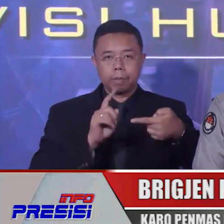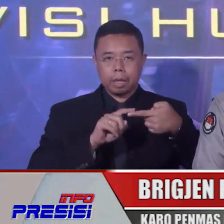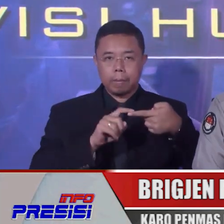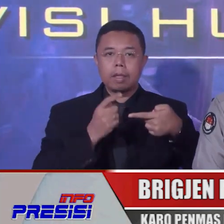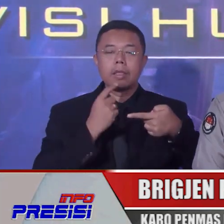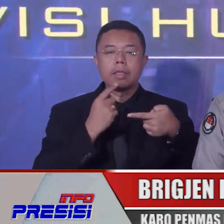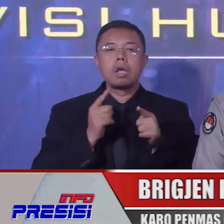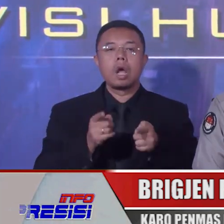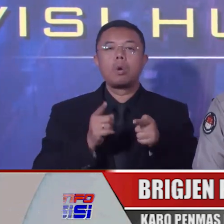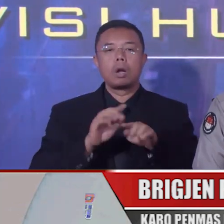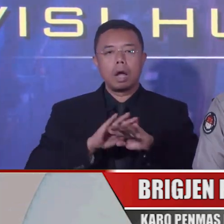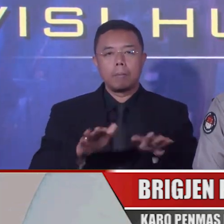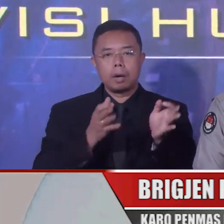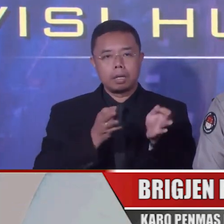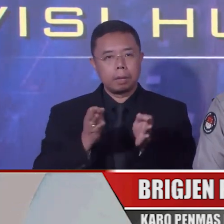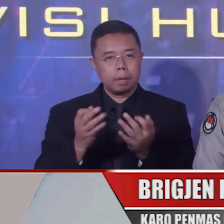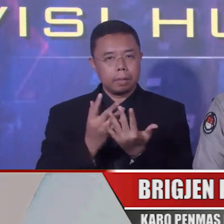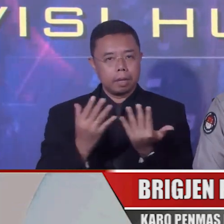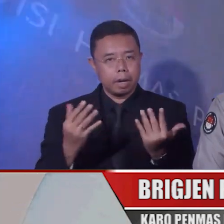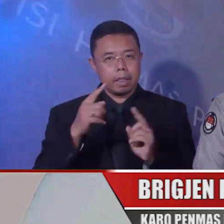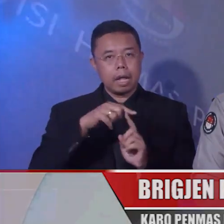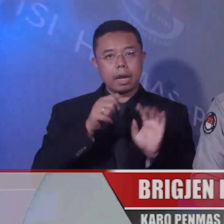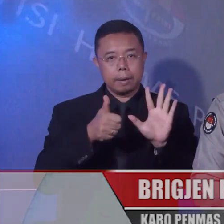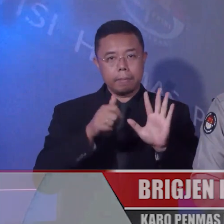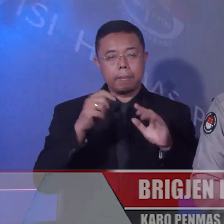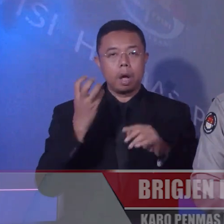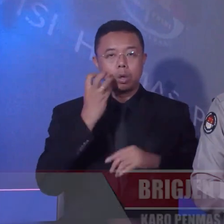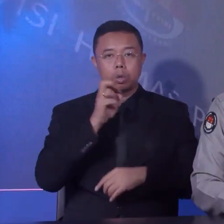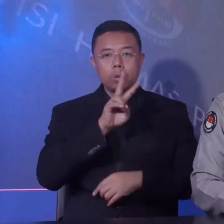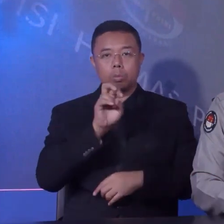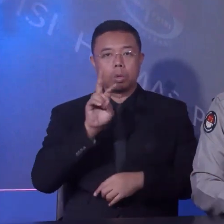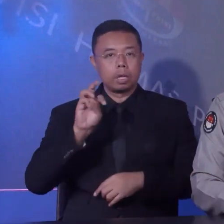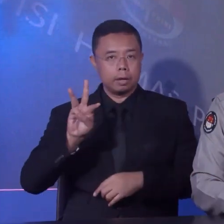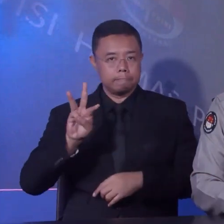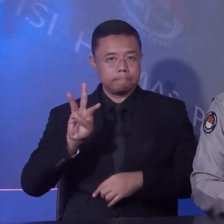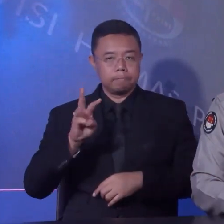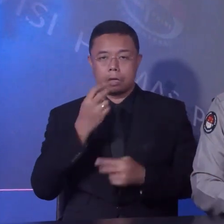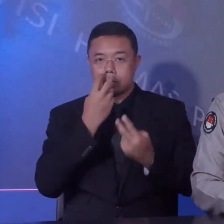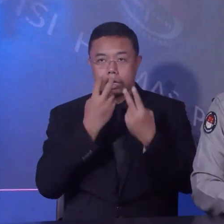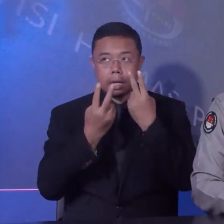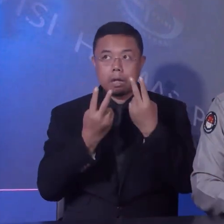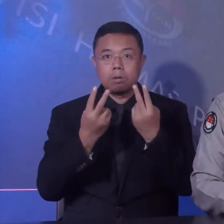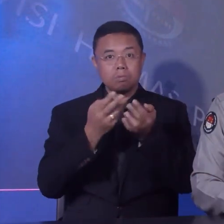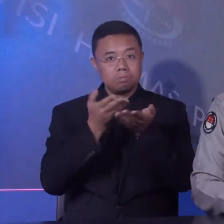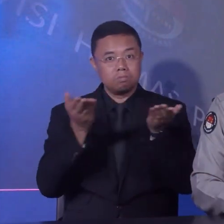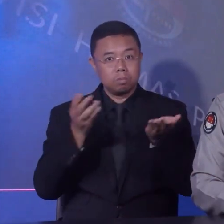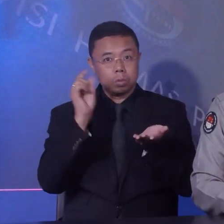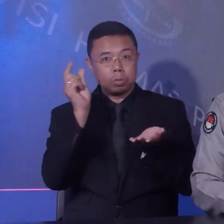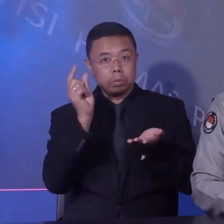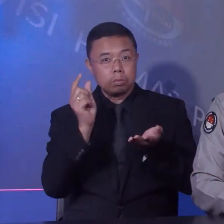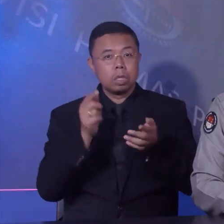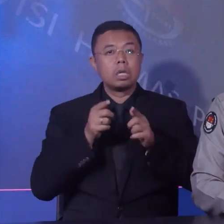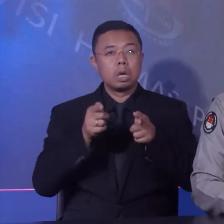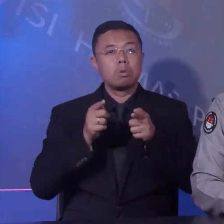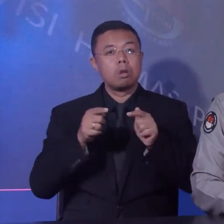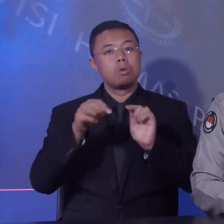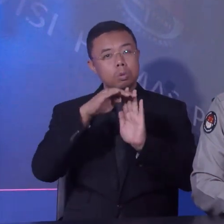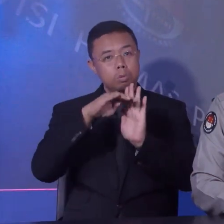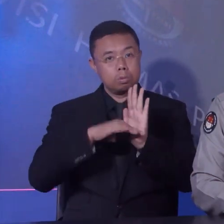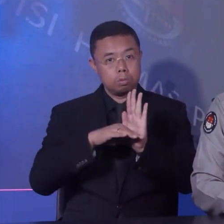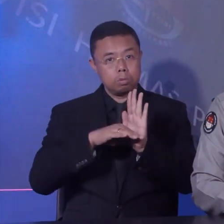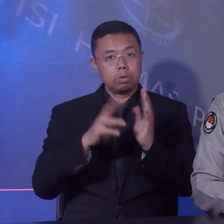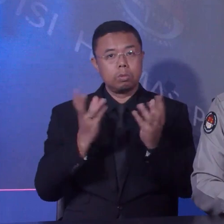pertama gangguan Kamtibmas tanggal 6 Agustus 2023 secara umum trend gangguan Mengalami penurunan